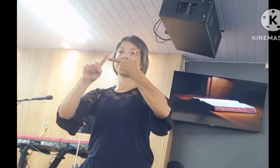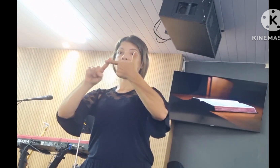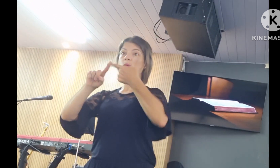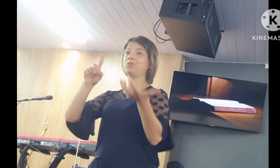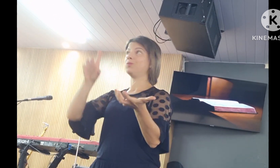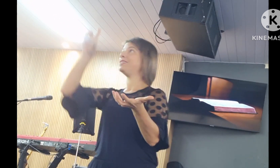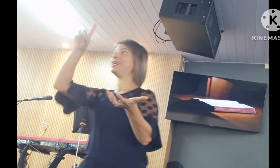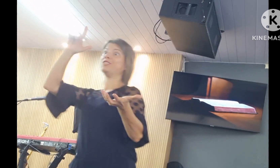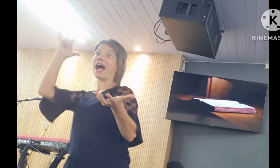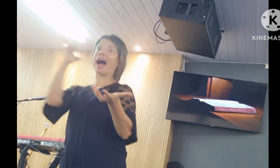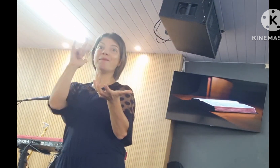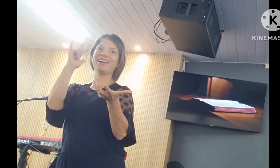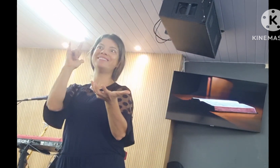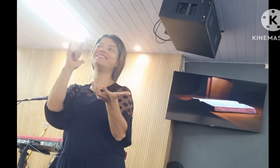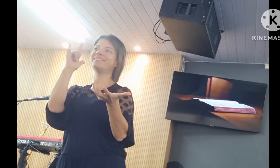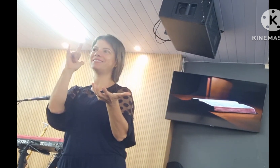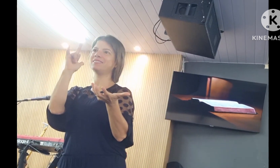você crer,